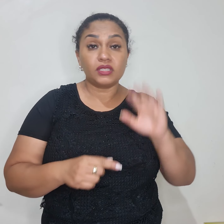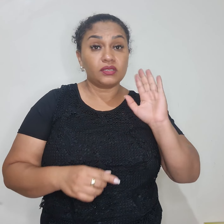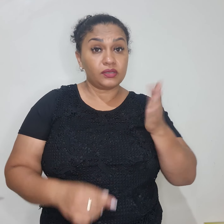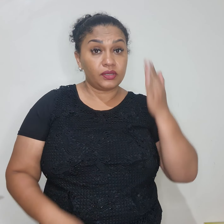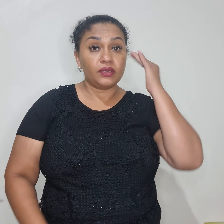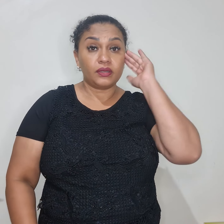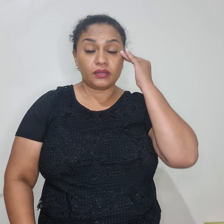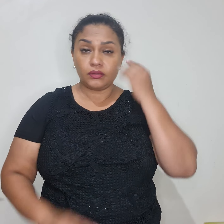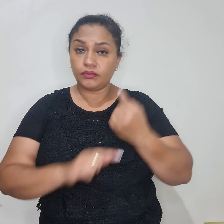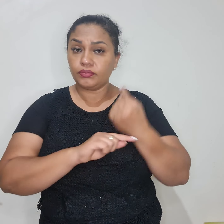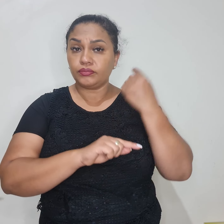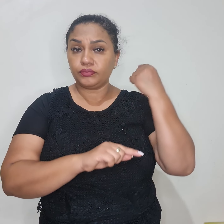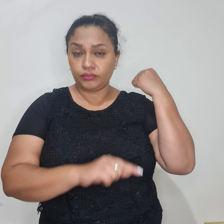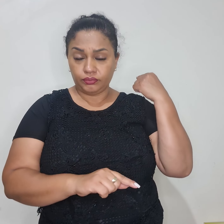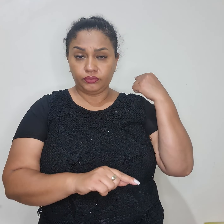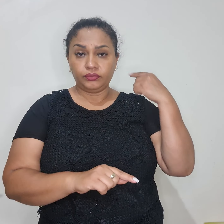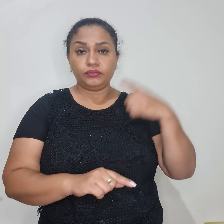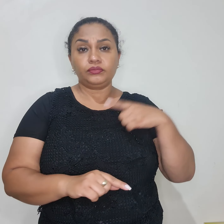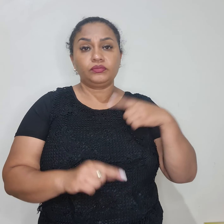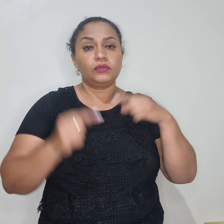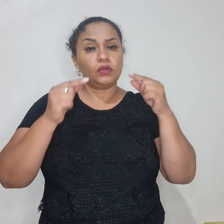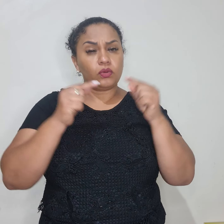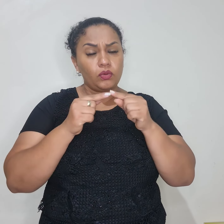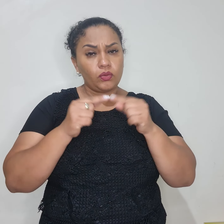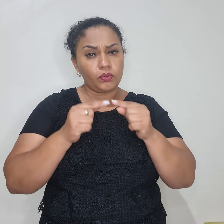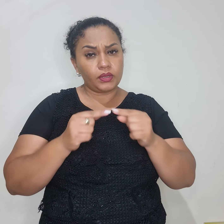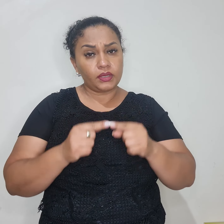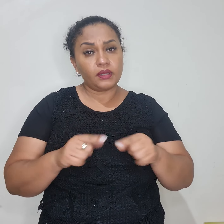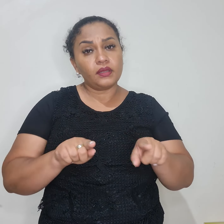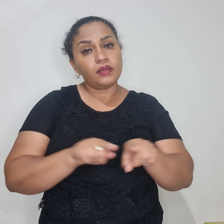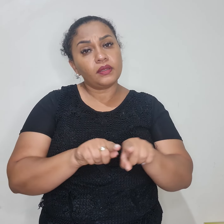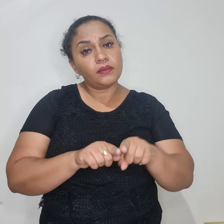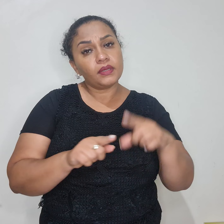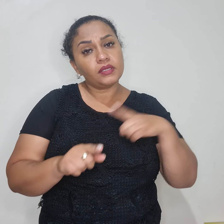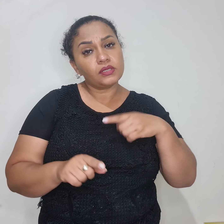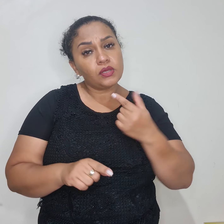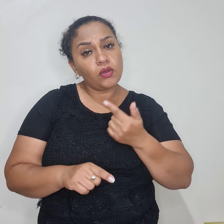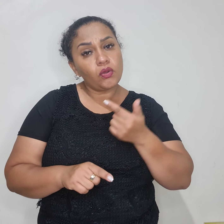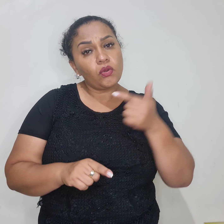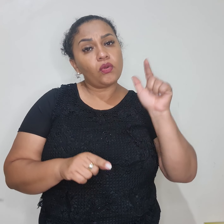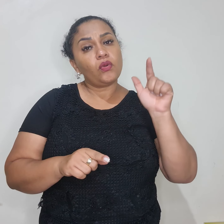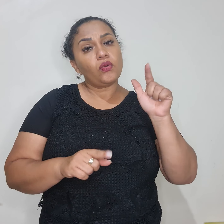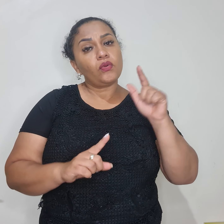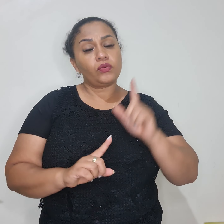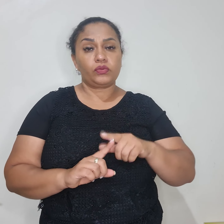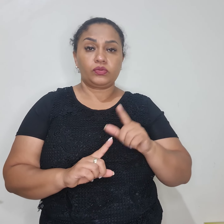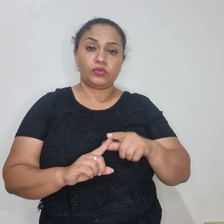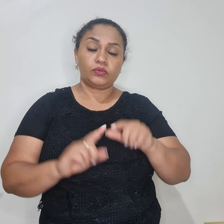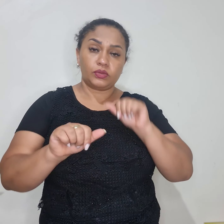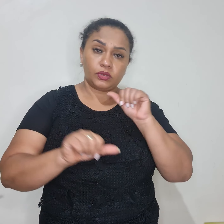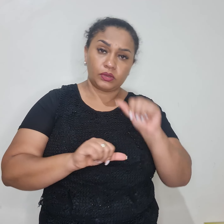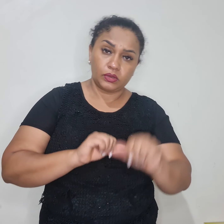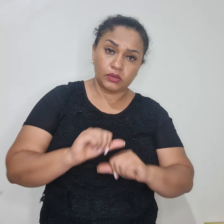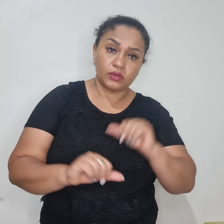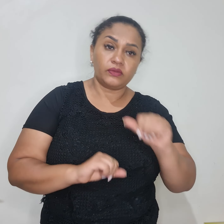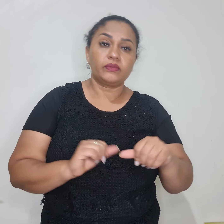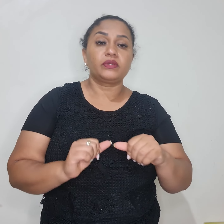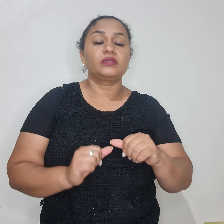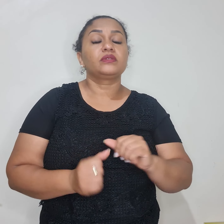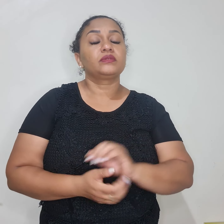época que os átomos eles se recombinavam entre si e formavam outras transformações, passavam por outras transformações e formavam novos